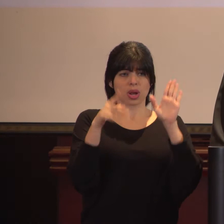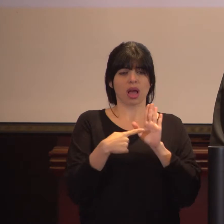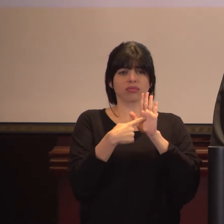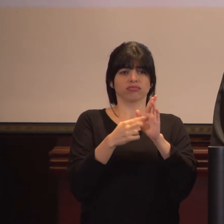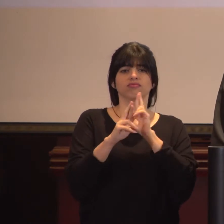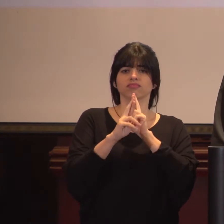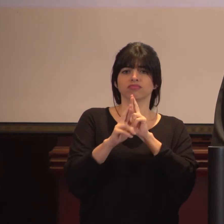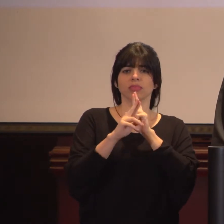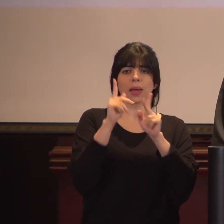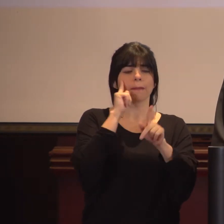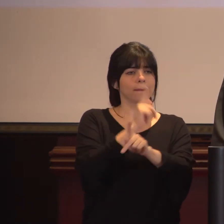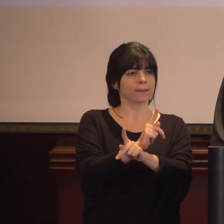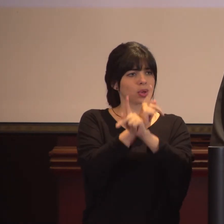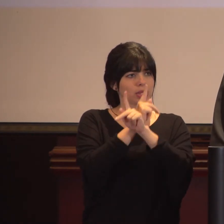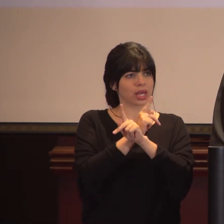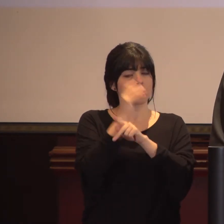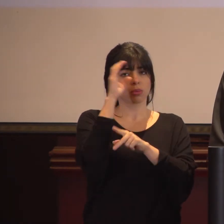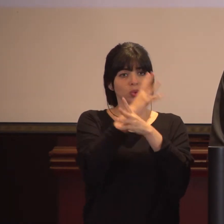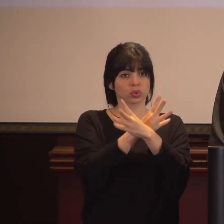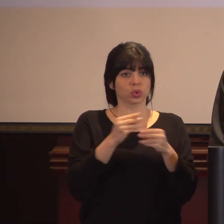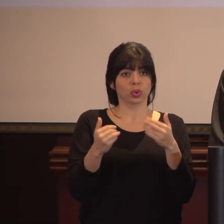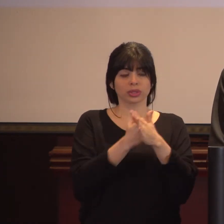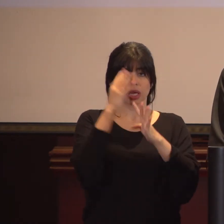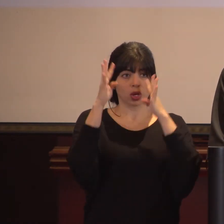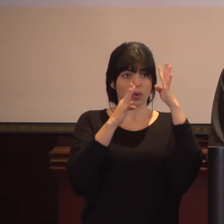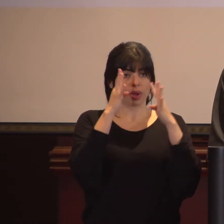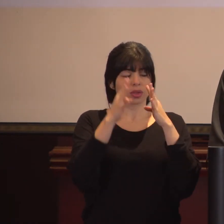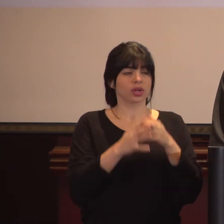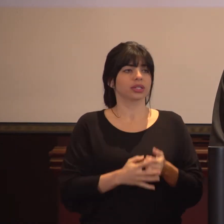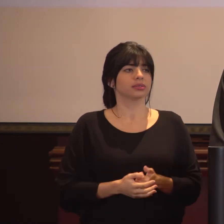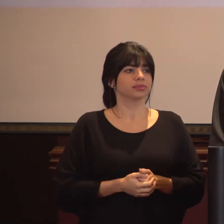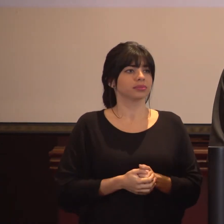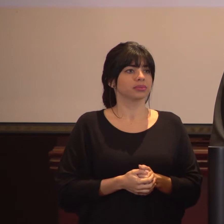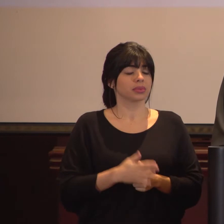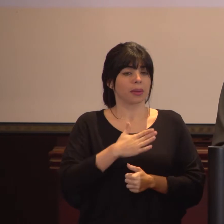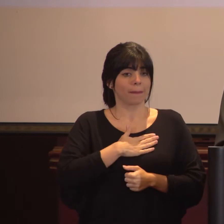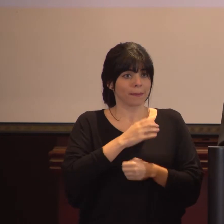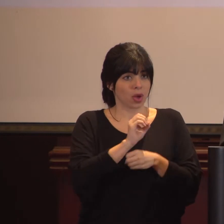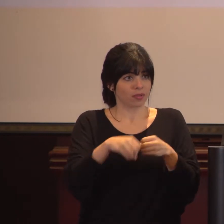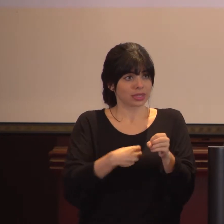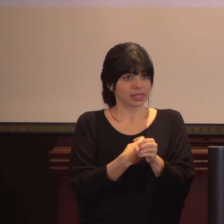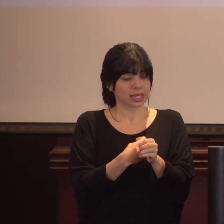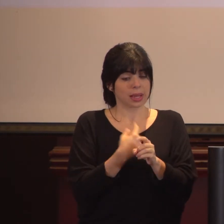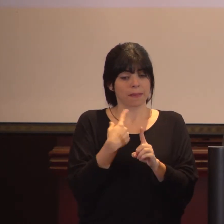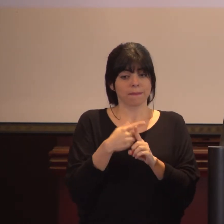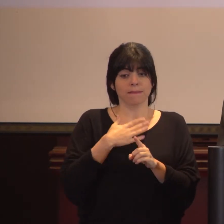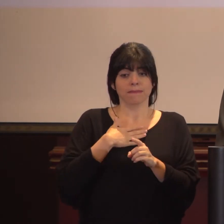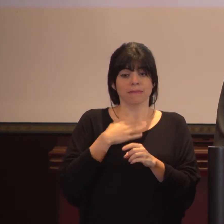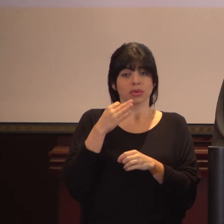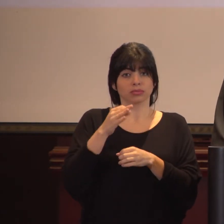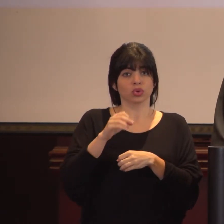respuestas de protección y soluciones innovadoras y creativas que mi oficina y mis